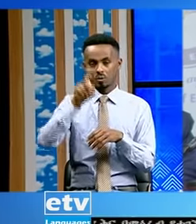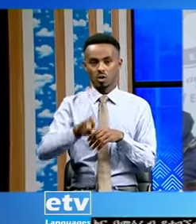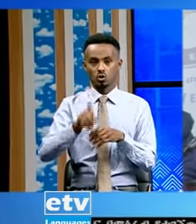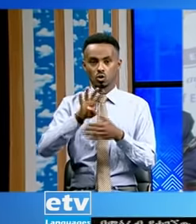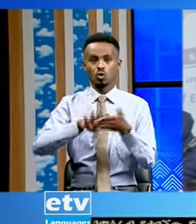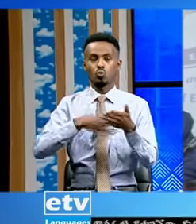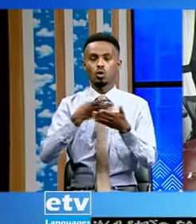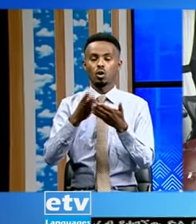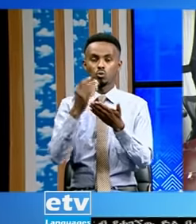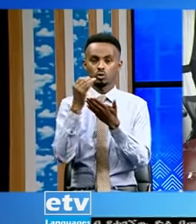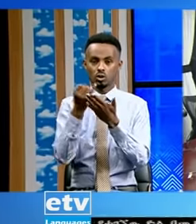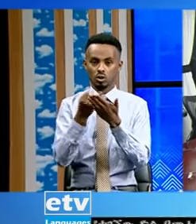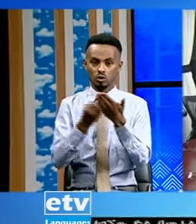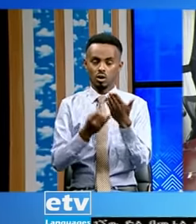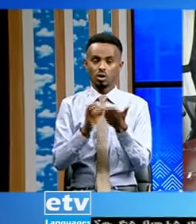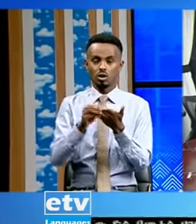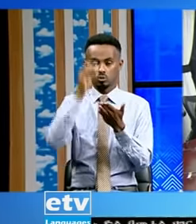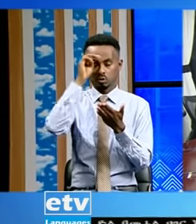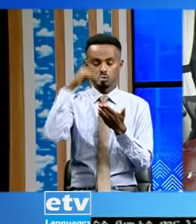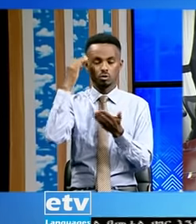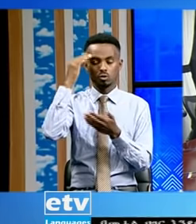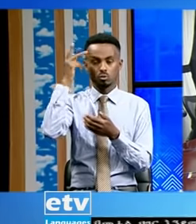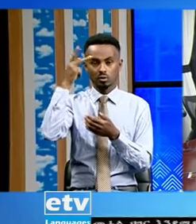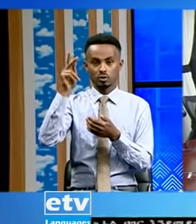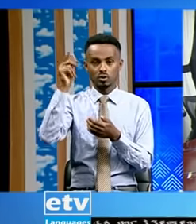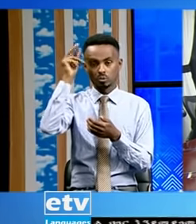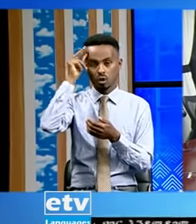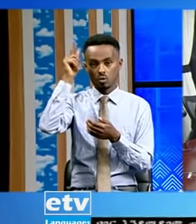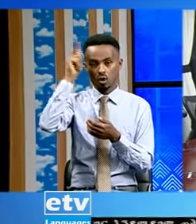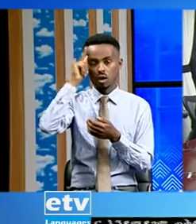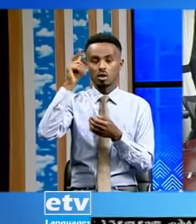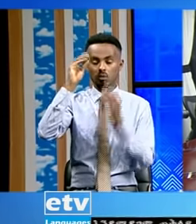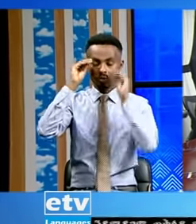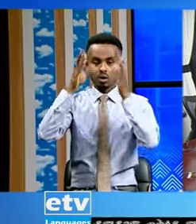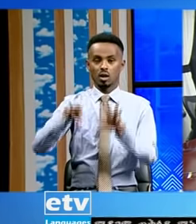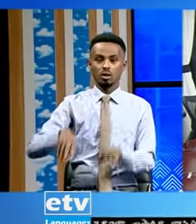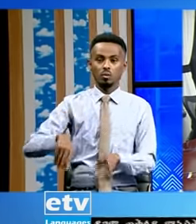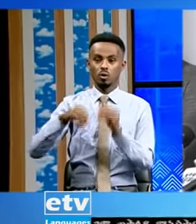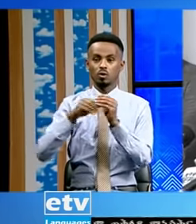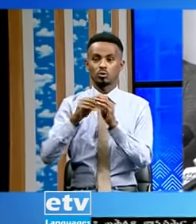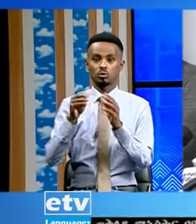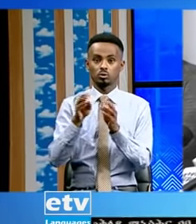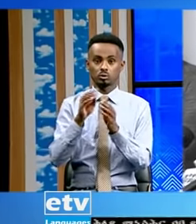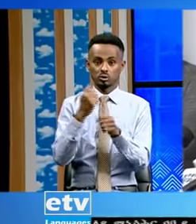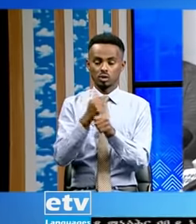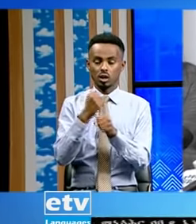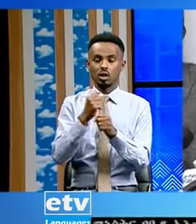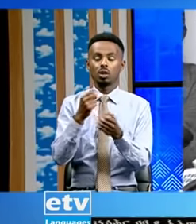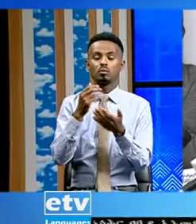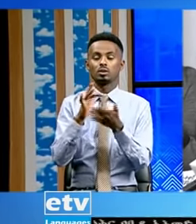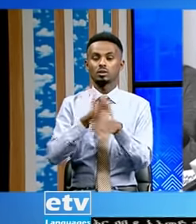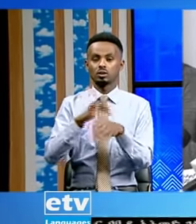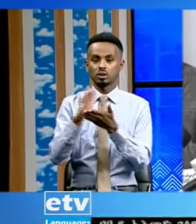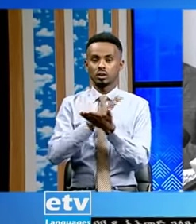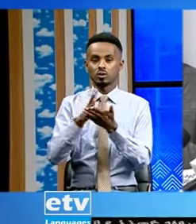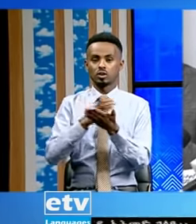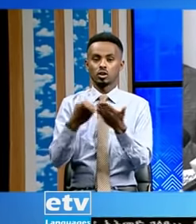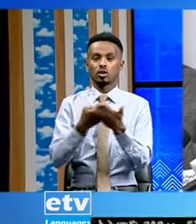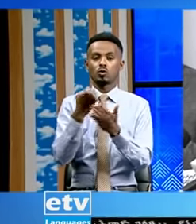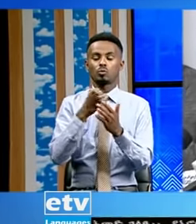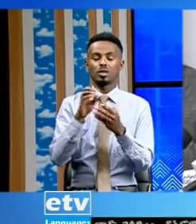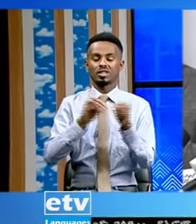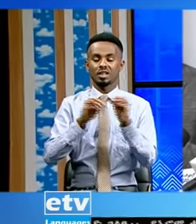የሚገባ ፕሮግራሞች ተነድፈዋል። የትምህርት ሚኒስትሩ ፕሮፌሰር ብርሃኑ ነጋም የመምህራንና ተማሪዎች በሰብስብሰባ 15 ሰዓታቸው የኢኮኖሚ